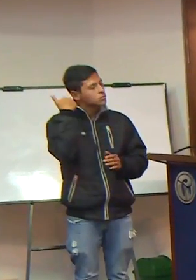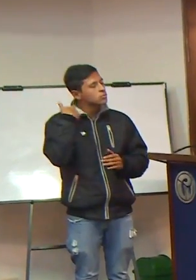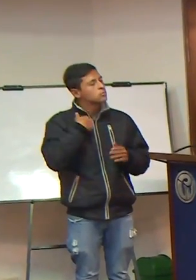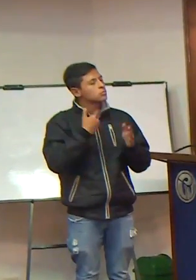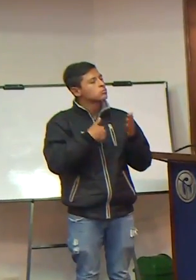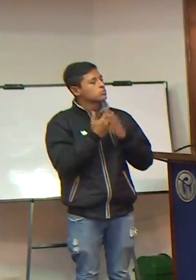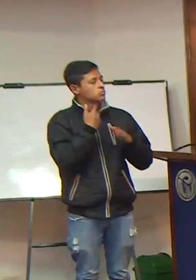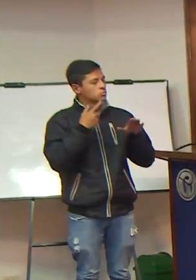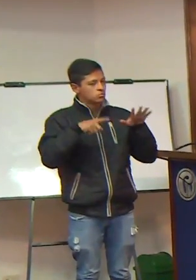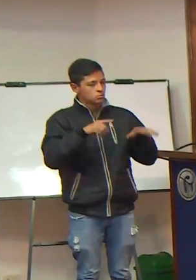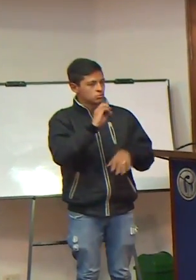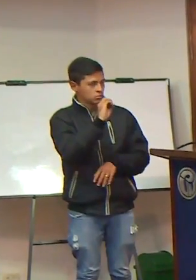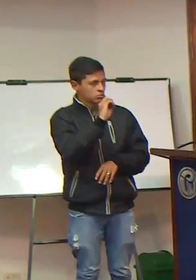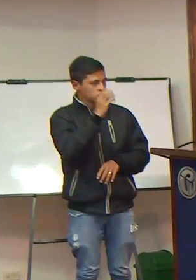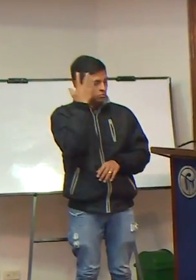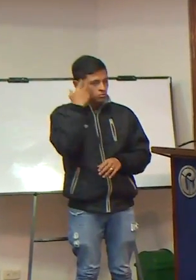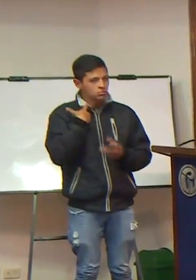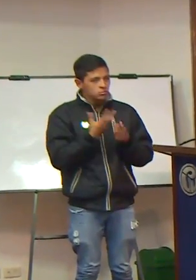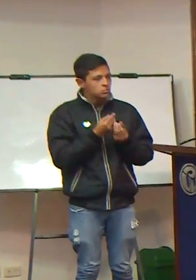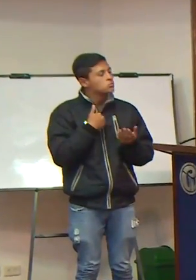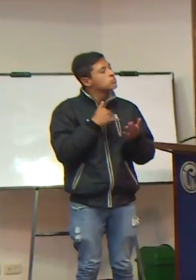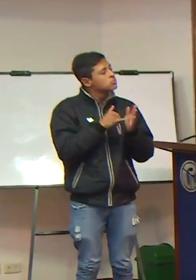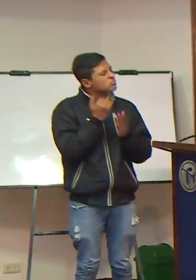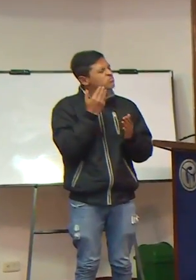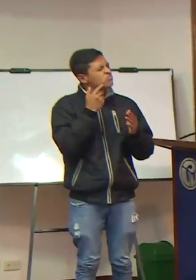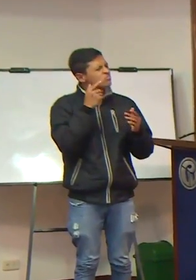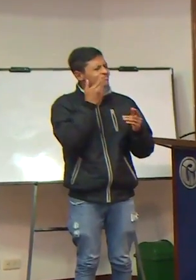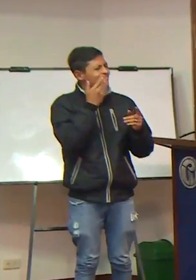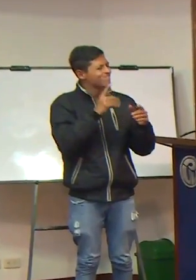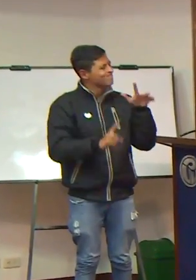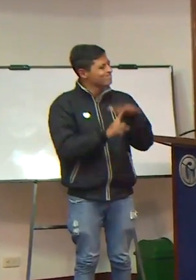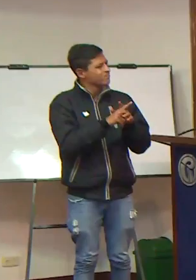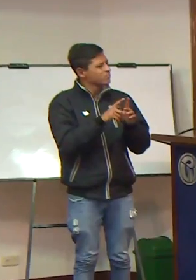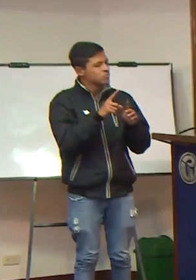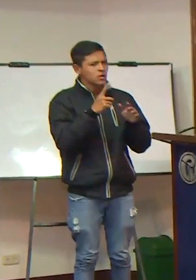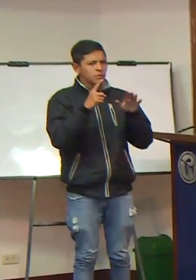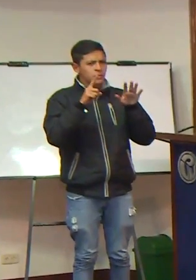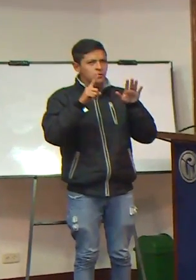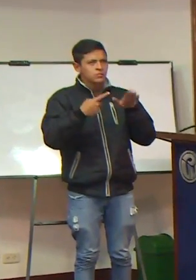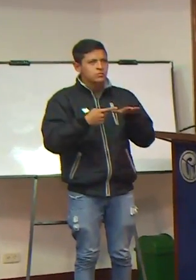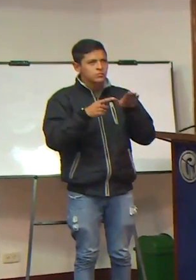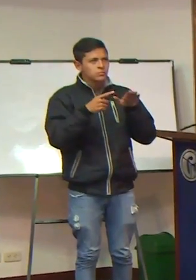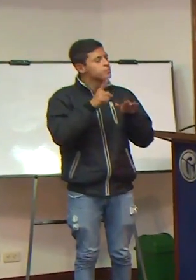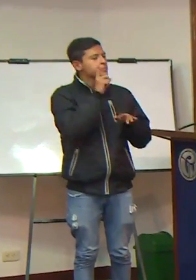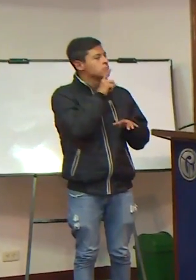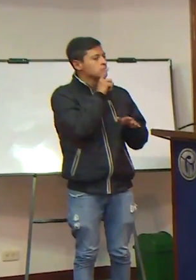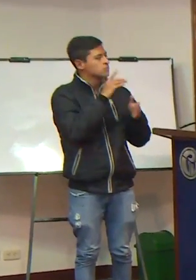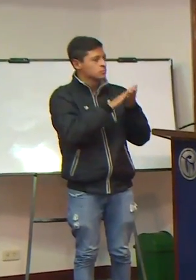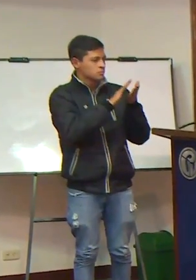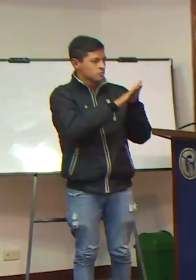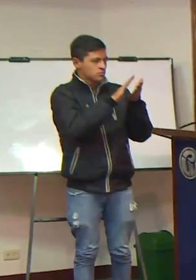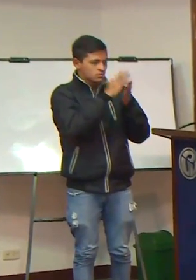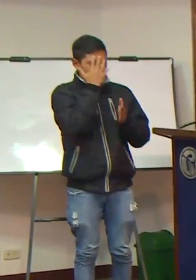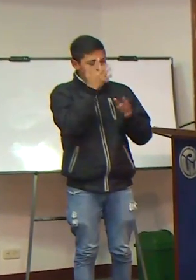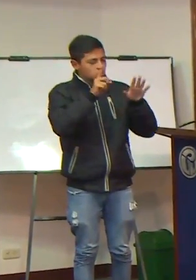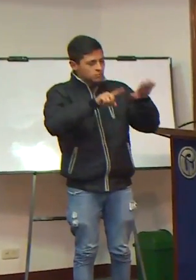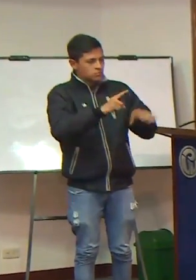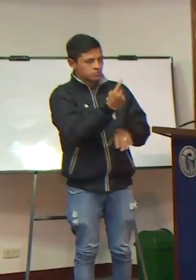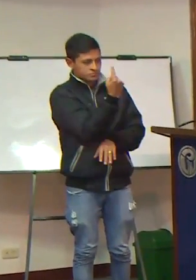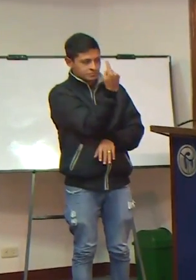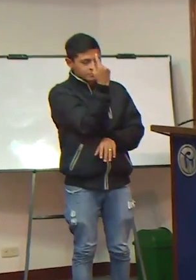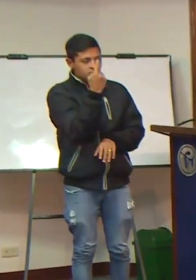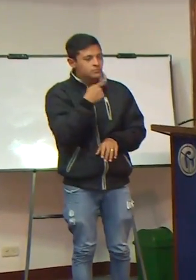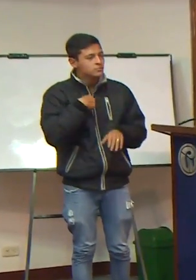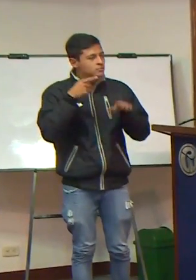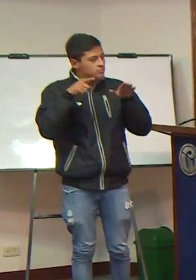a final de ese año, en el segundo semestre, yo estaba en el semestre cero, yo recuerdo muy bien, o en el primer semestre, bueno, mentiras,